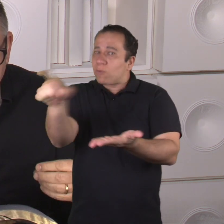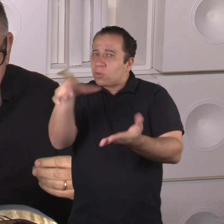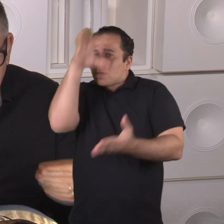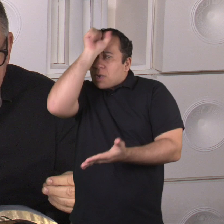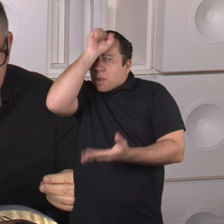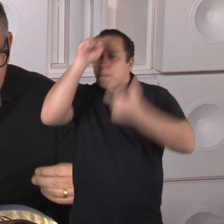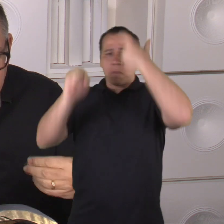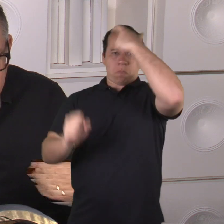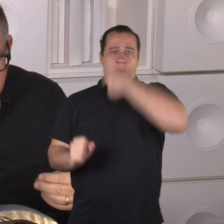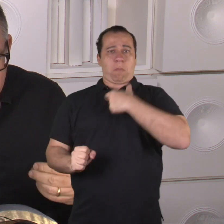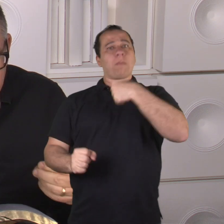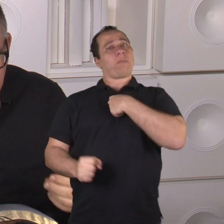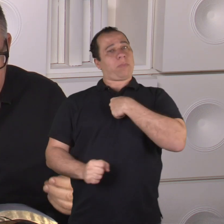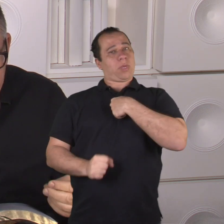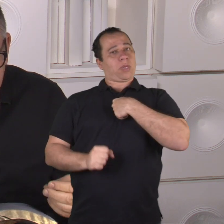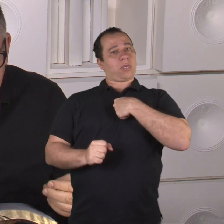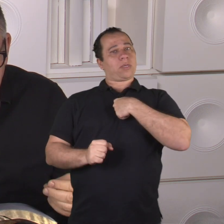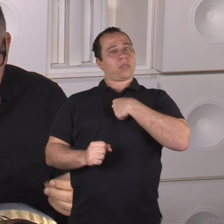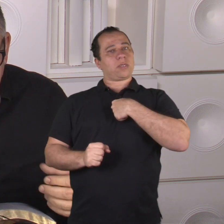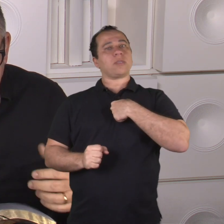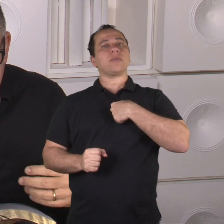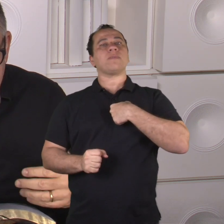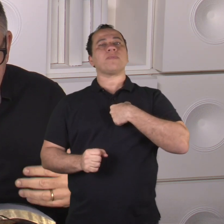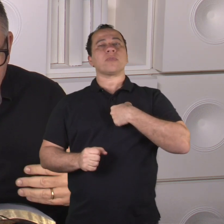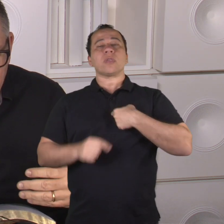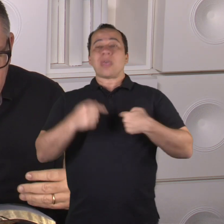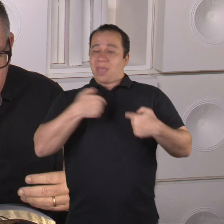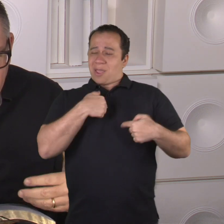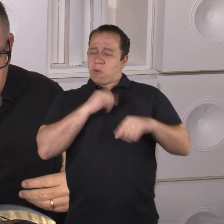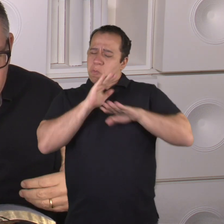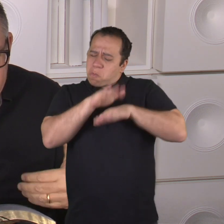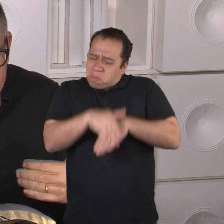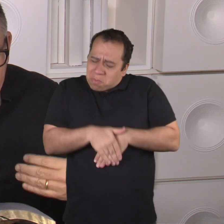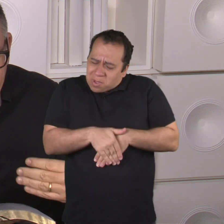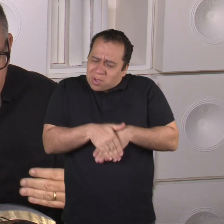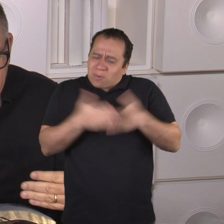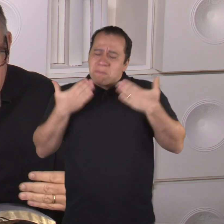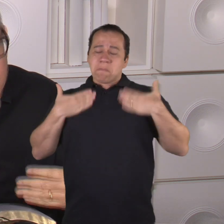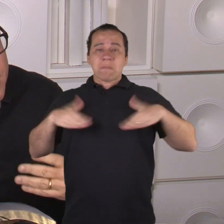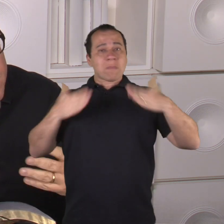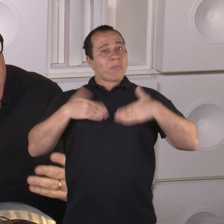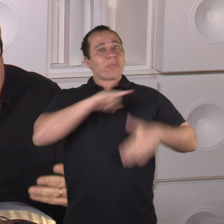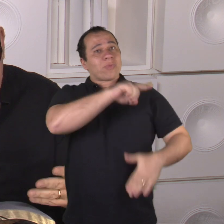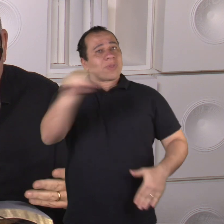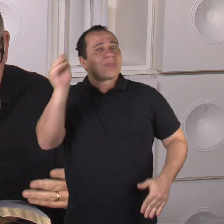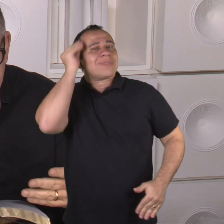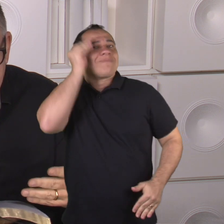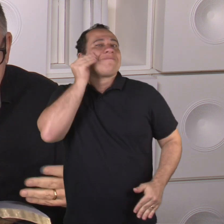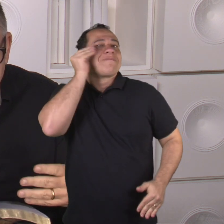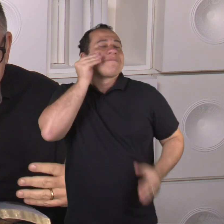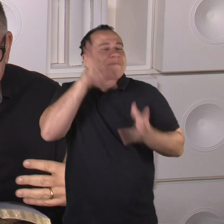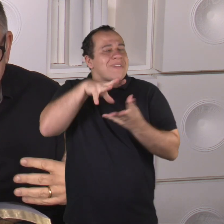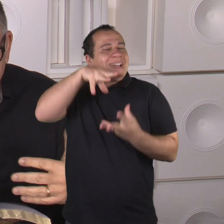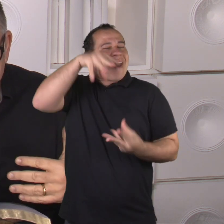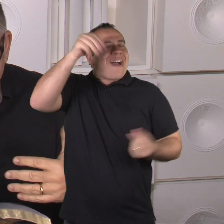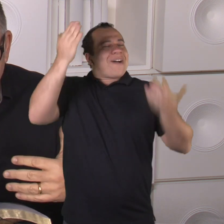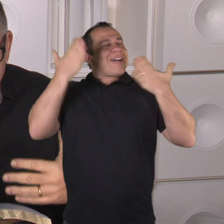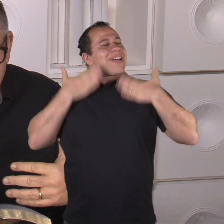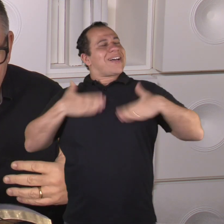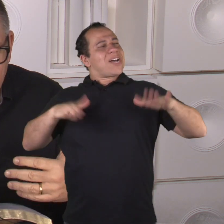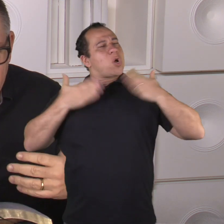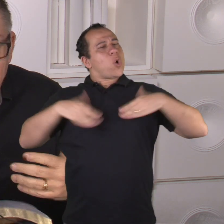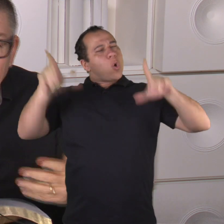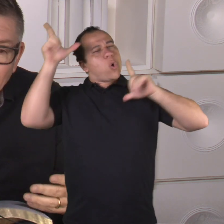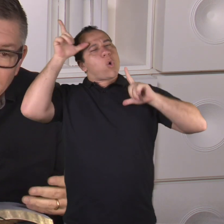pois sou manso e humilde de coração, e vocês encontrarão descanso para as suas almas, pois o